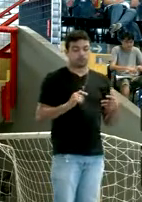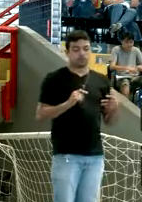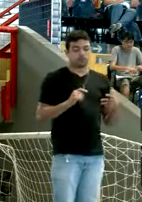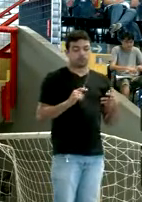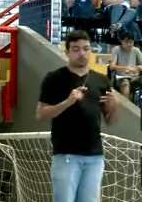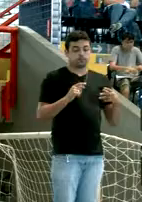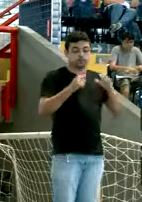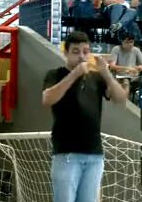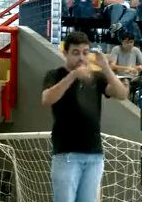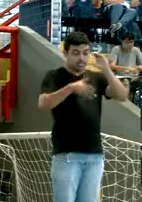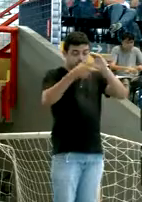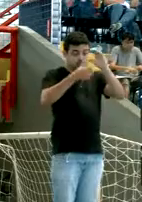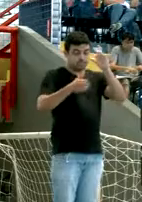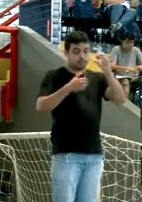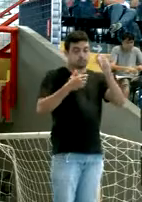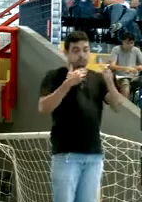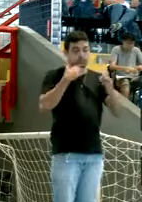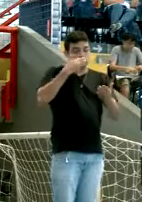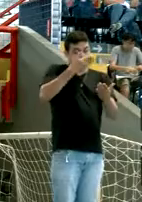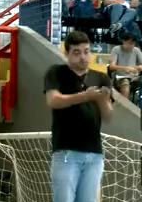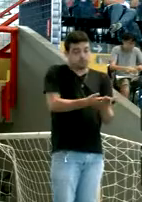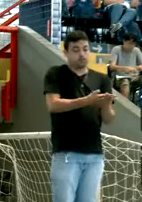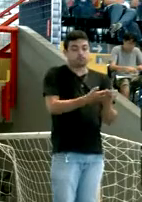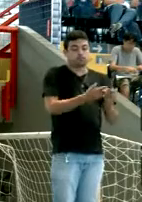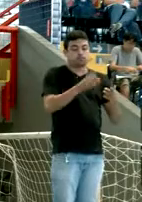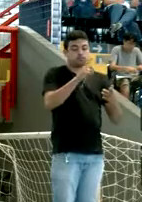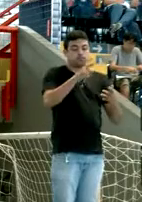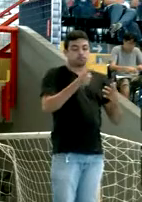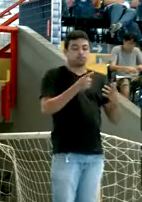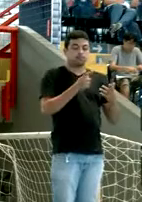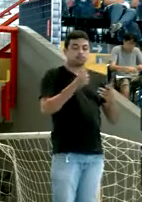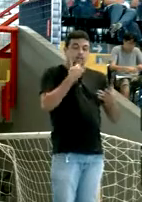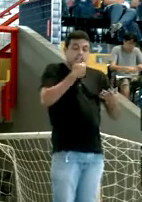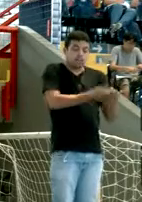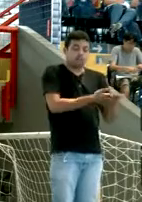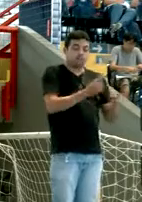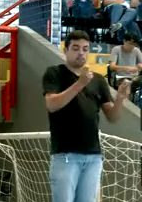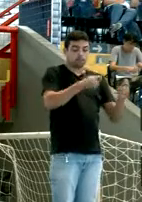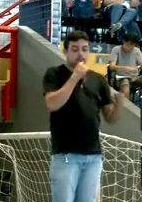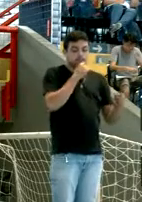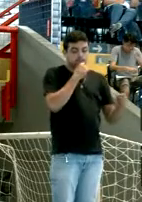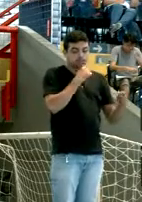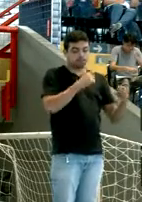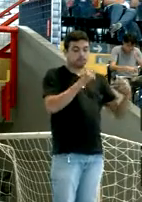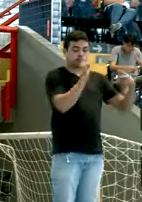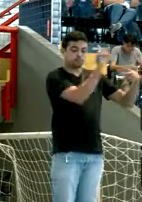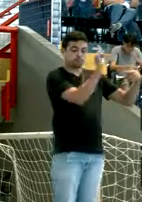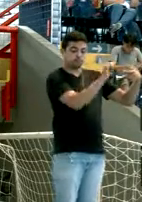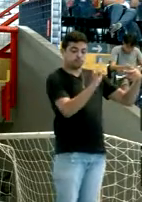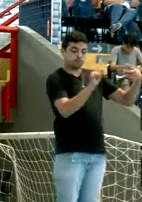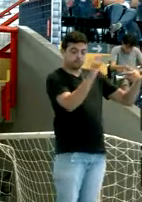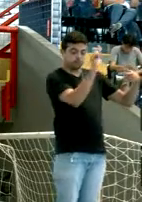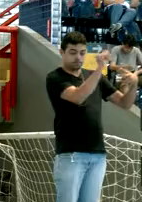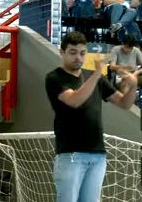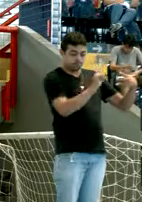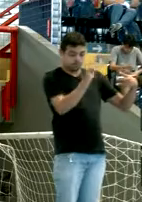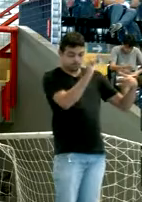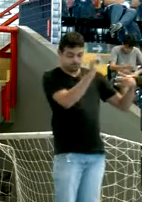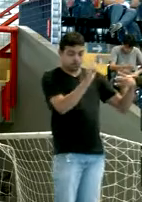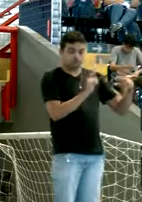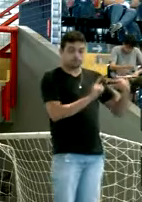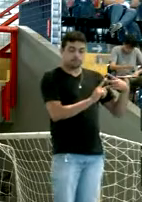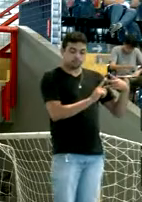que caracterizou o impressionismo? A pintura impressionista. Você pode colocar pinceladas ou